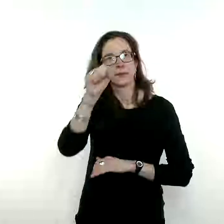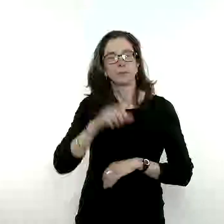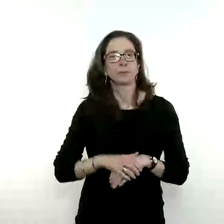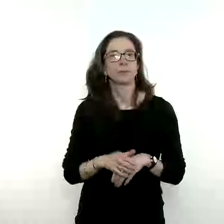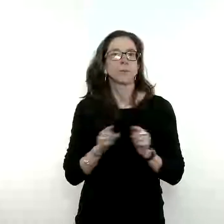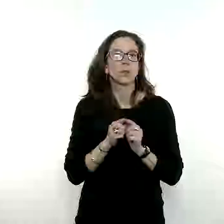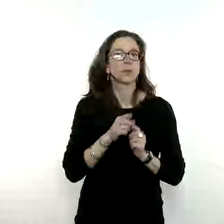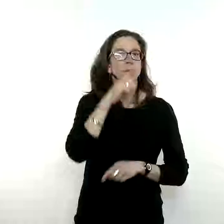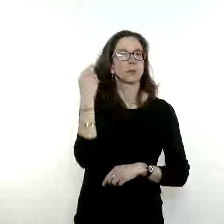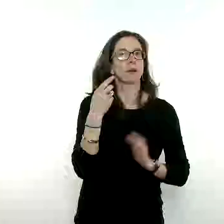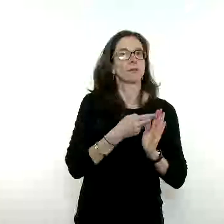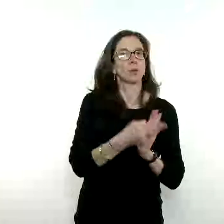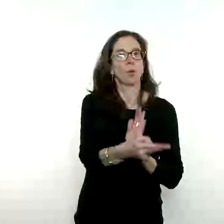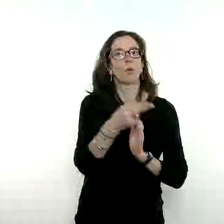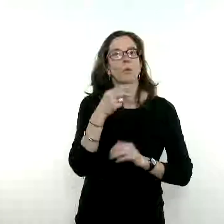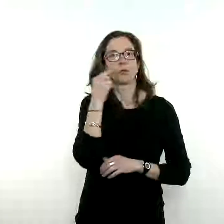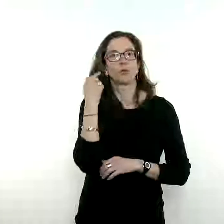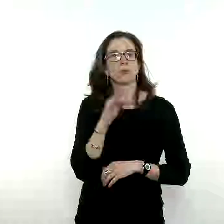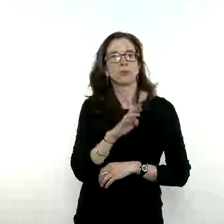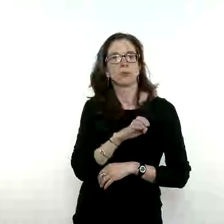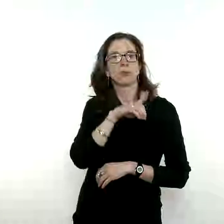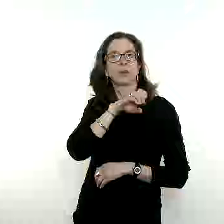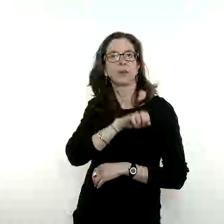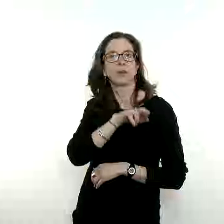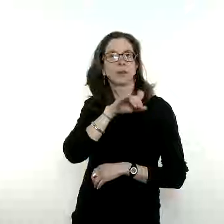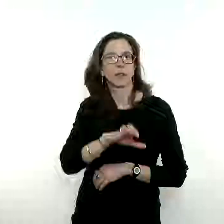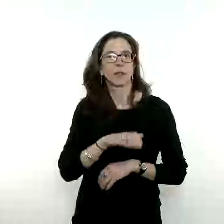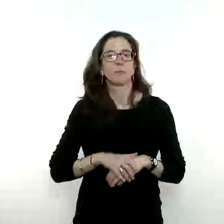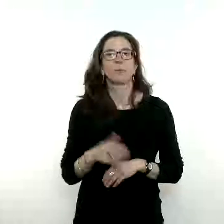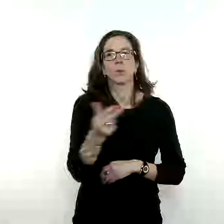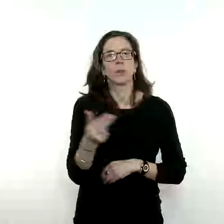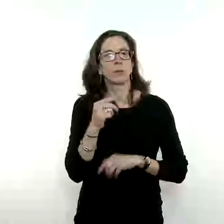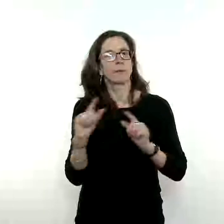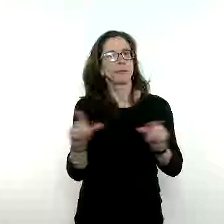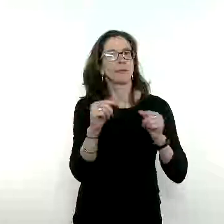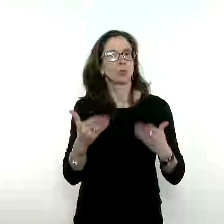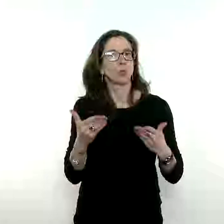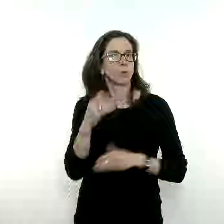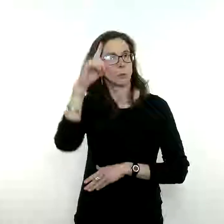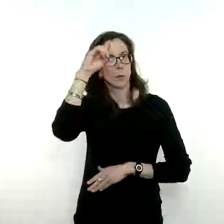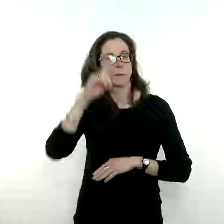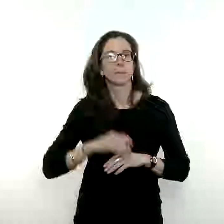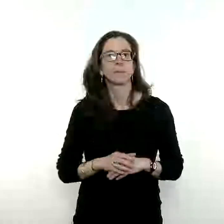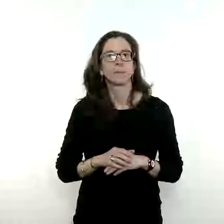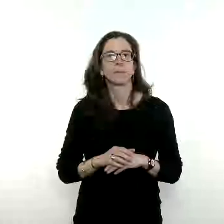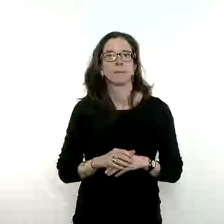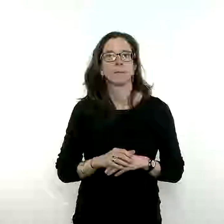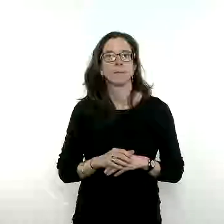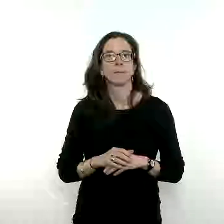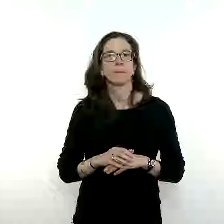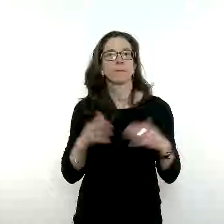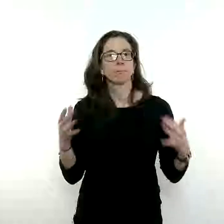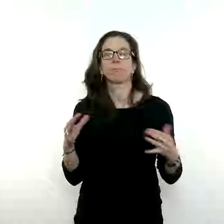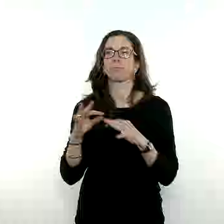et administrateur des Vignerons du Pic. Pourquoi leur présence aujourd'hui? C'est parce que, avec les compagnons